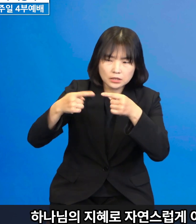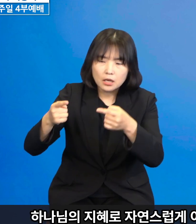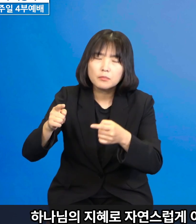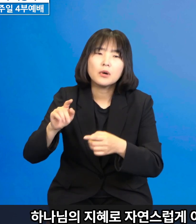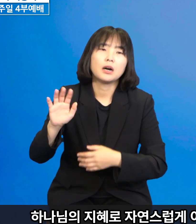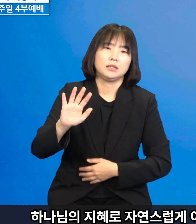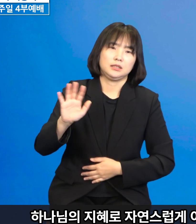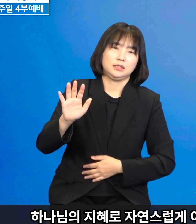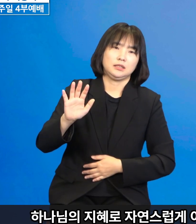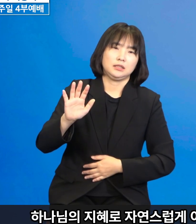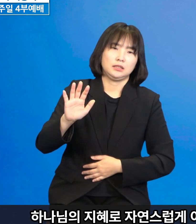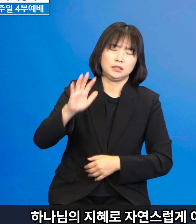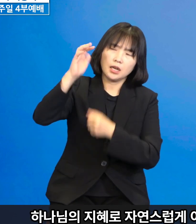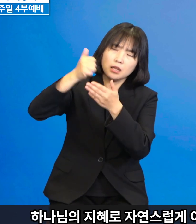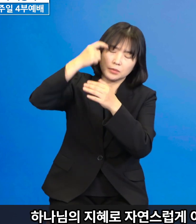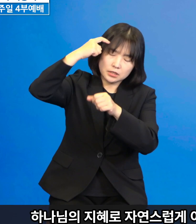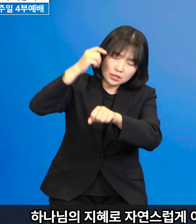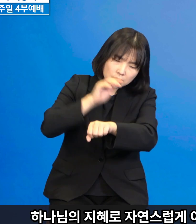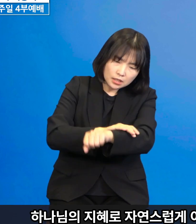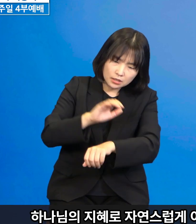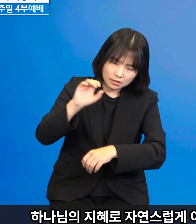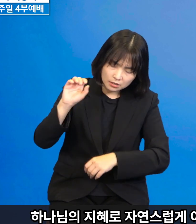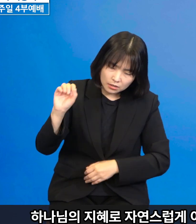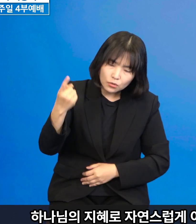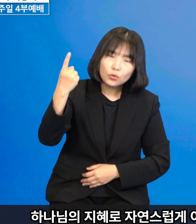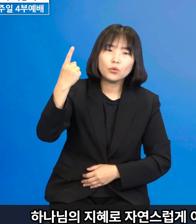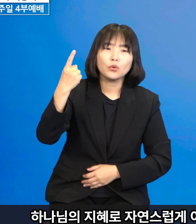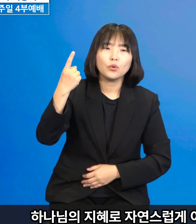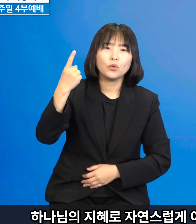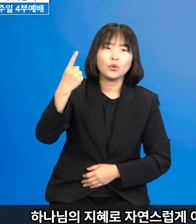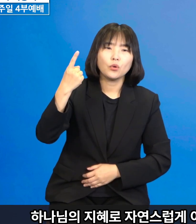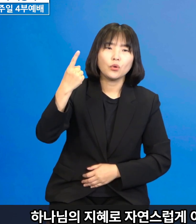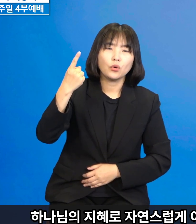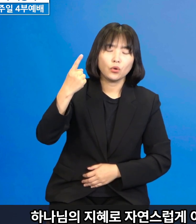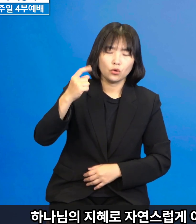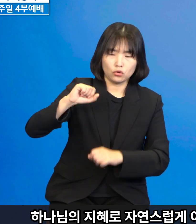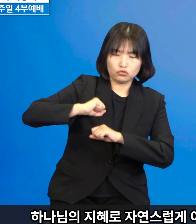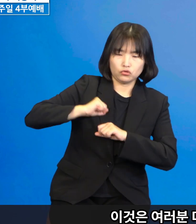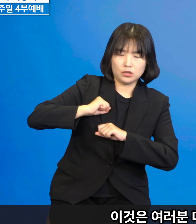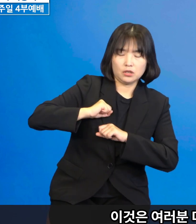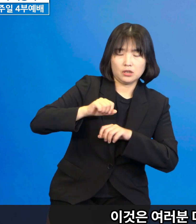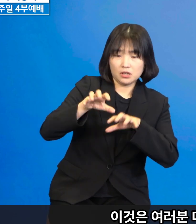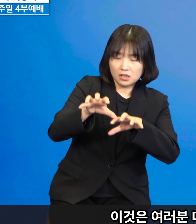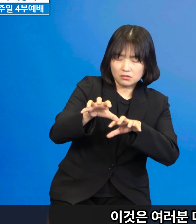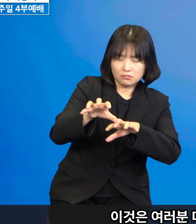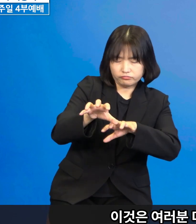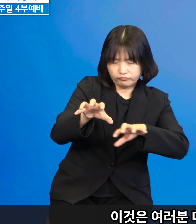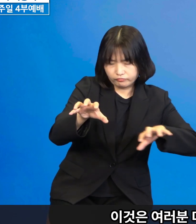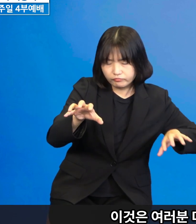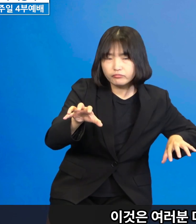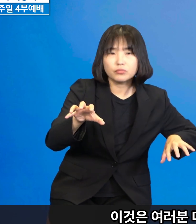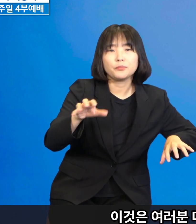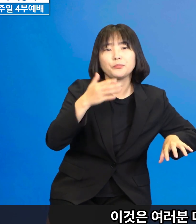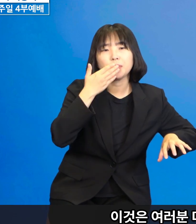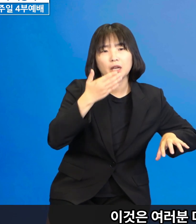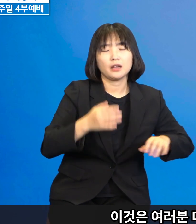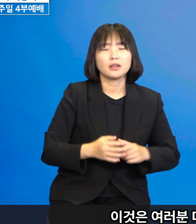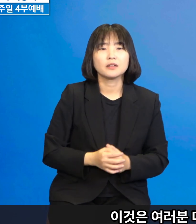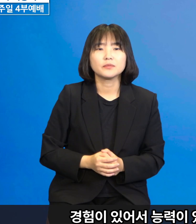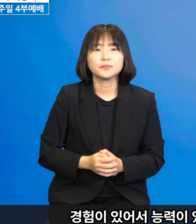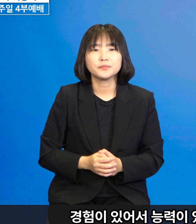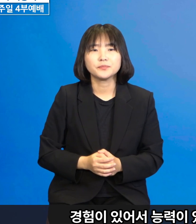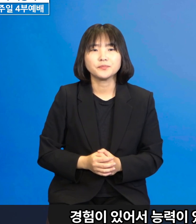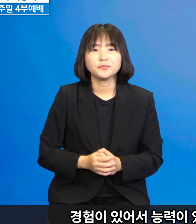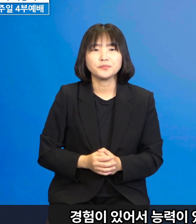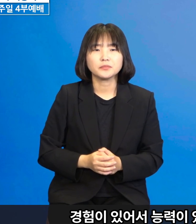방식으로 하나님의 지혜로 자연스럽게 이 군대에서 다윗은 멀어지게 됩니다. 이건 여러분, 다윗이 지혜가